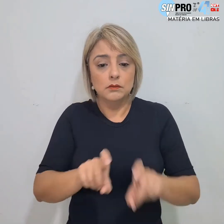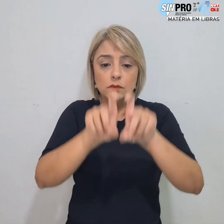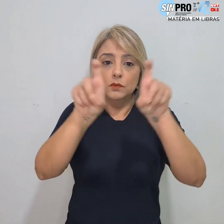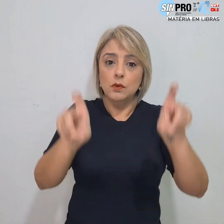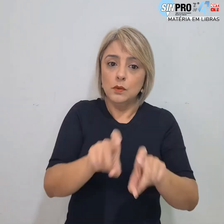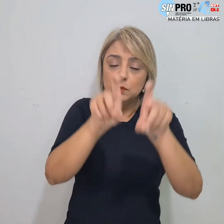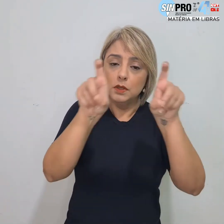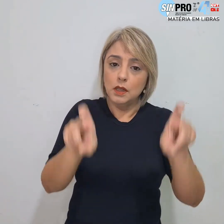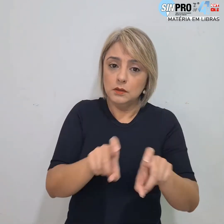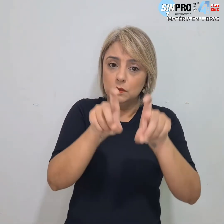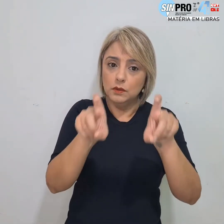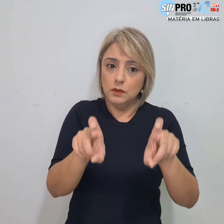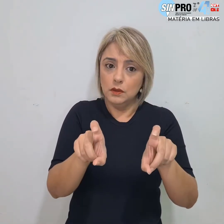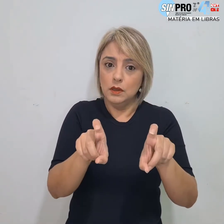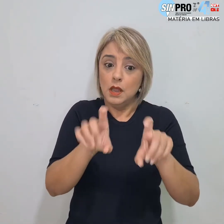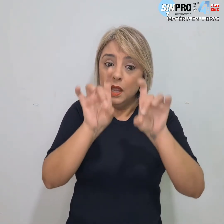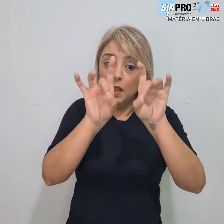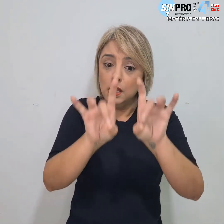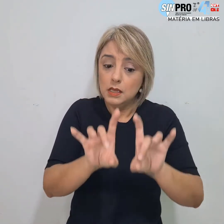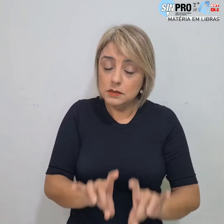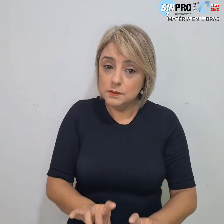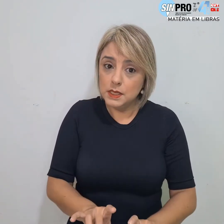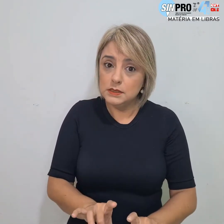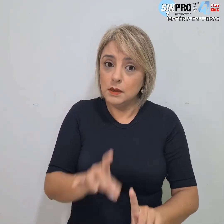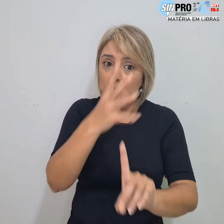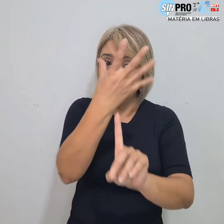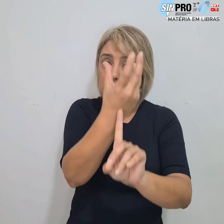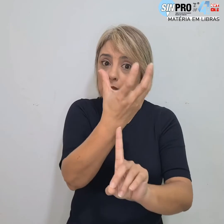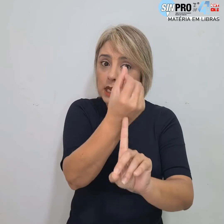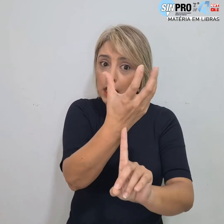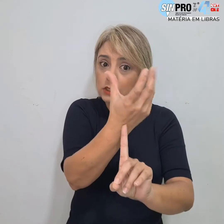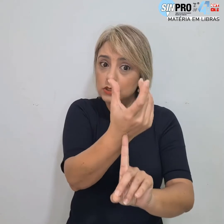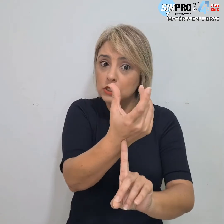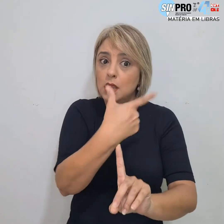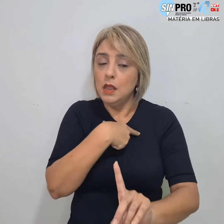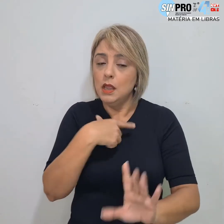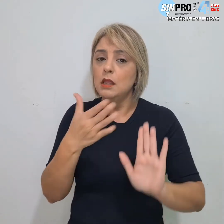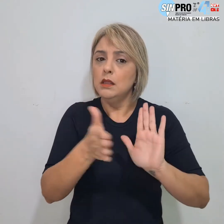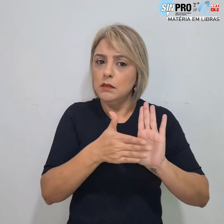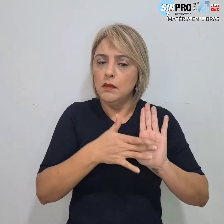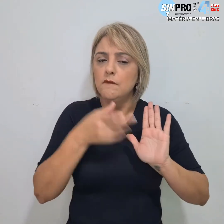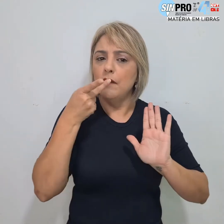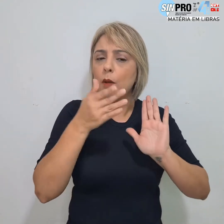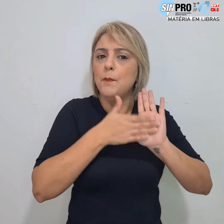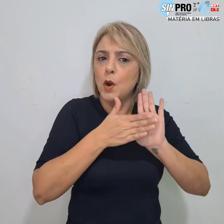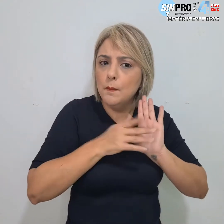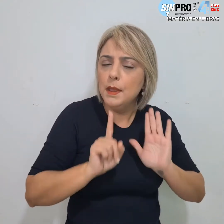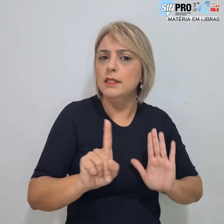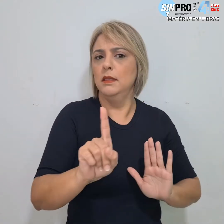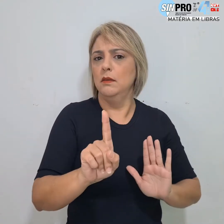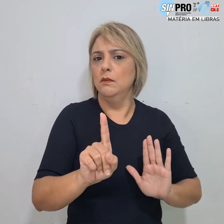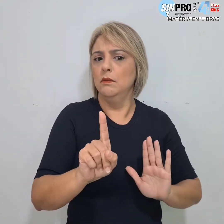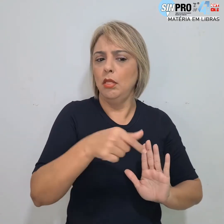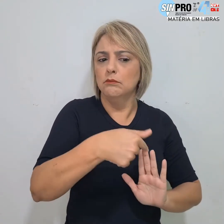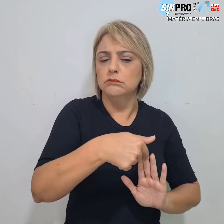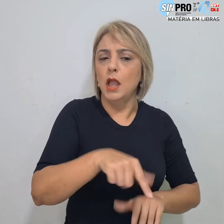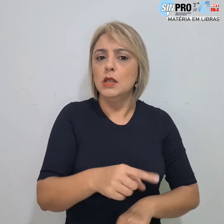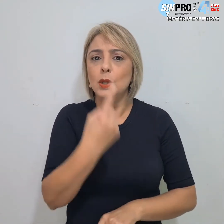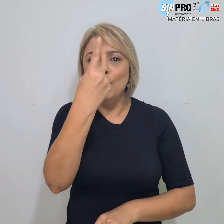computadores, especialmente a banda larga, que se comprometeu a disponibilizar e já tem 1 mês e